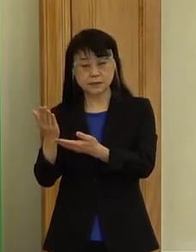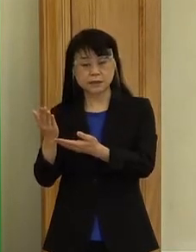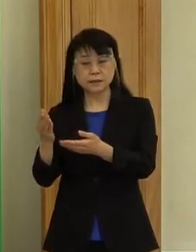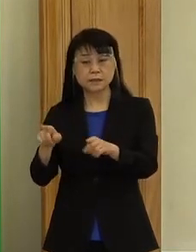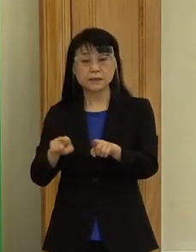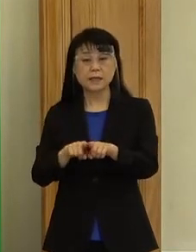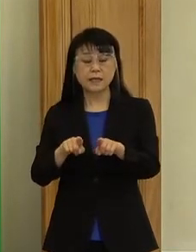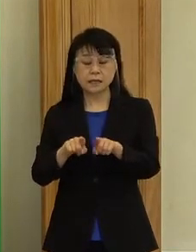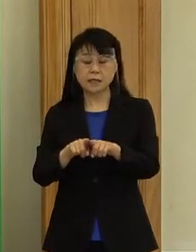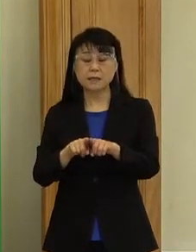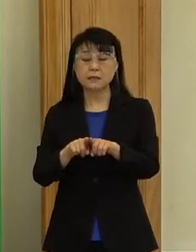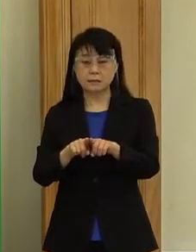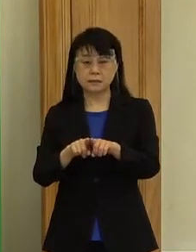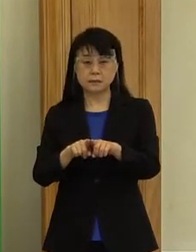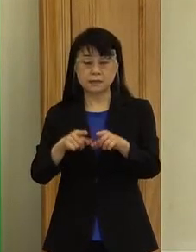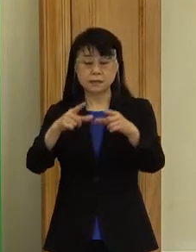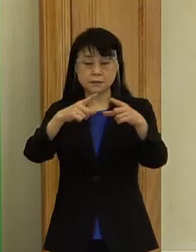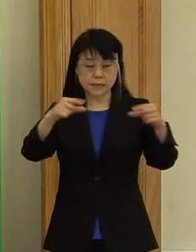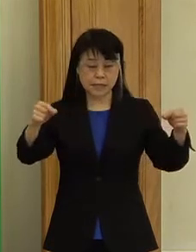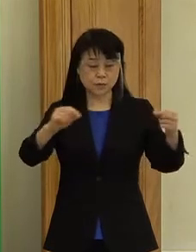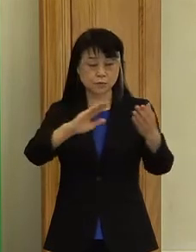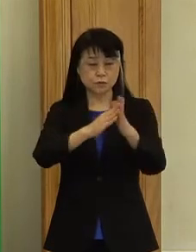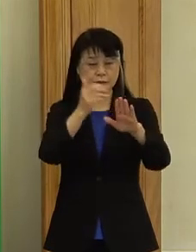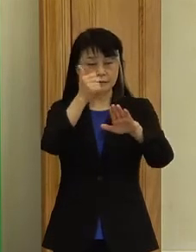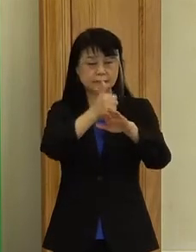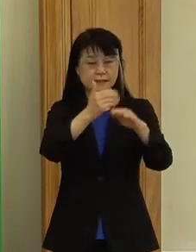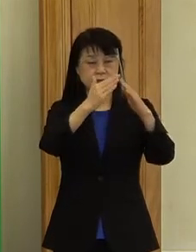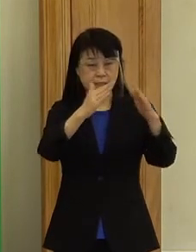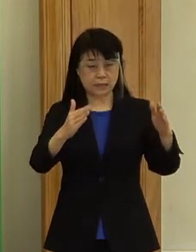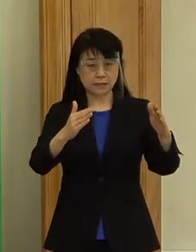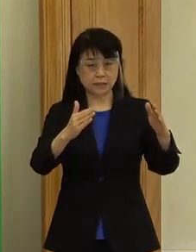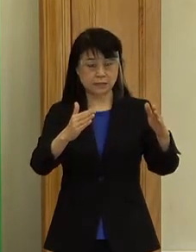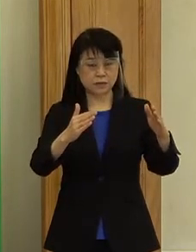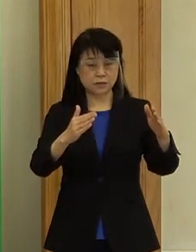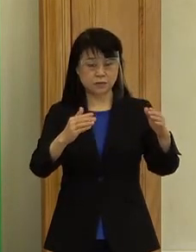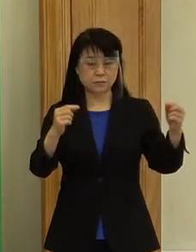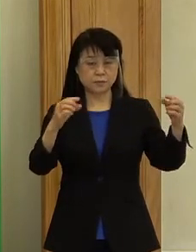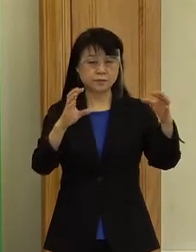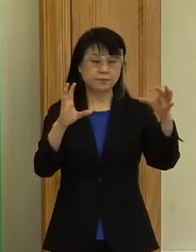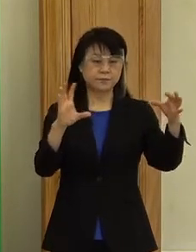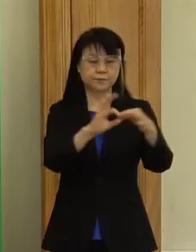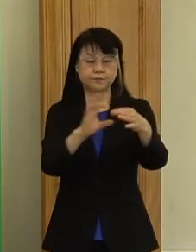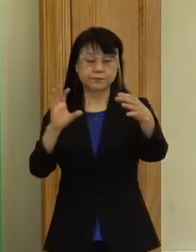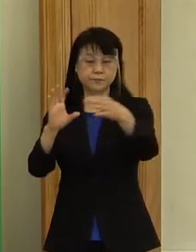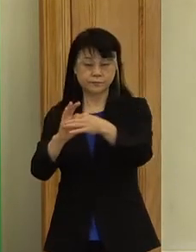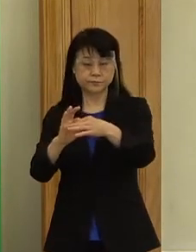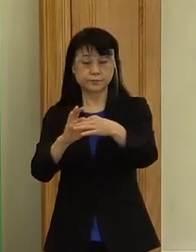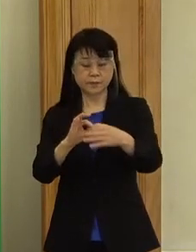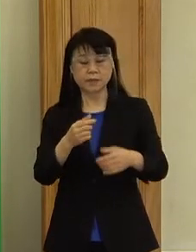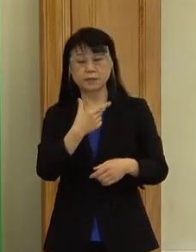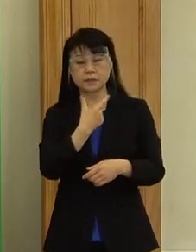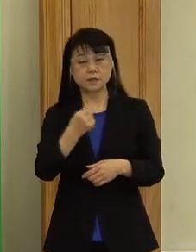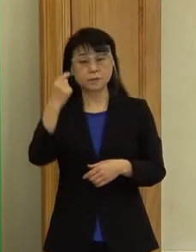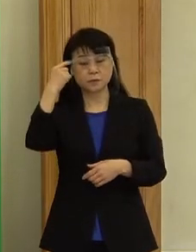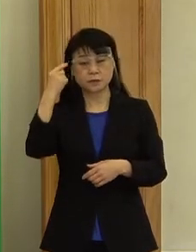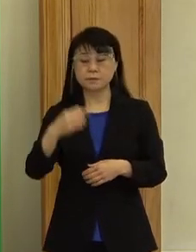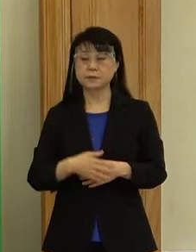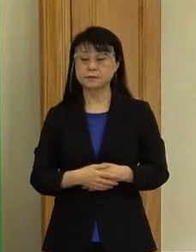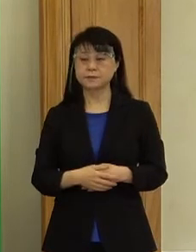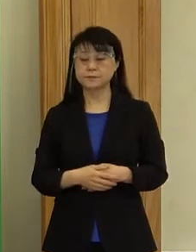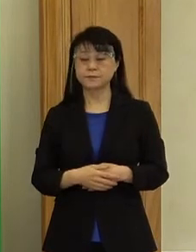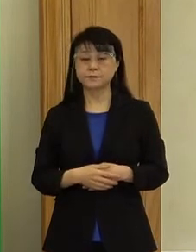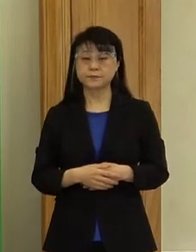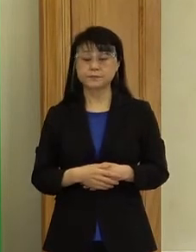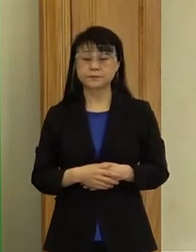ってはその全国知事会とのにもコンタクトをすることも考えていきたいというふうに思います。